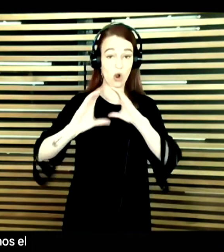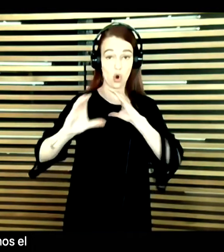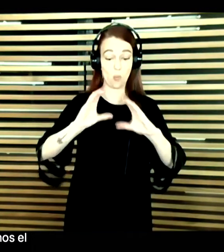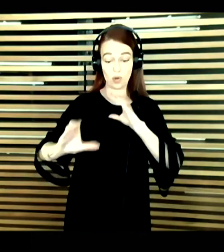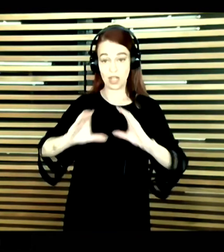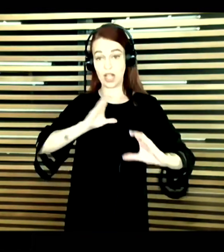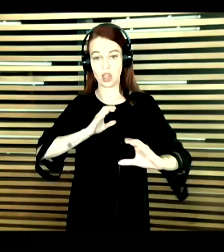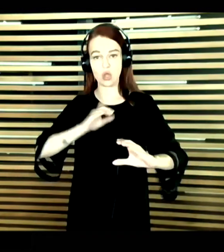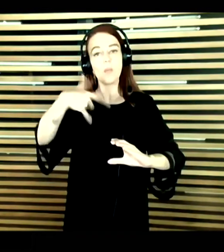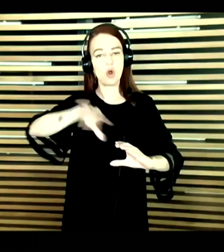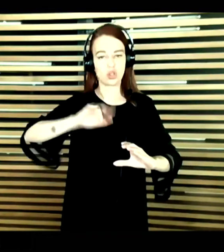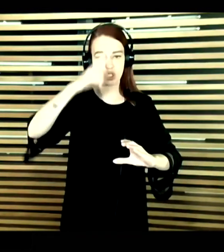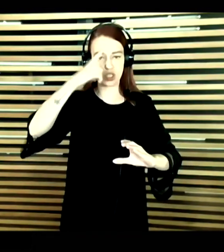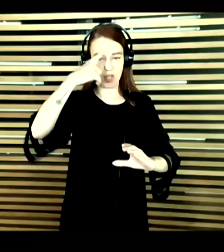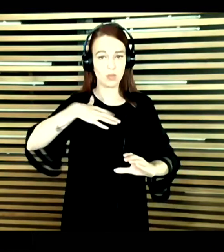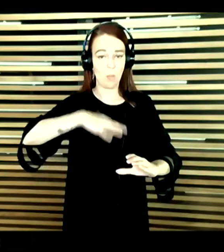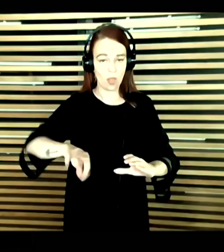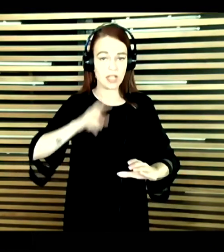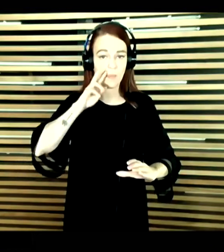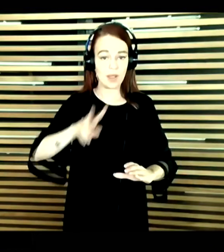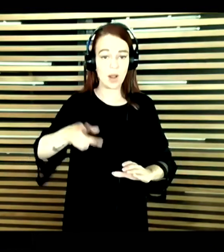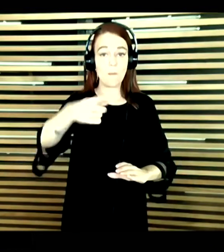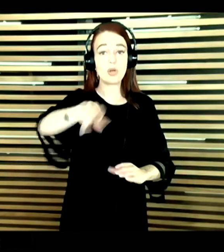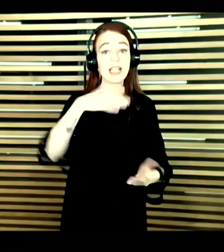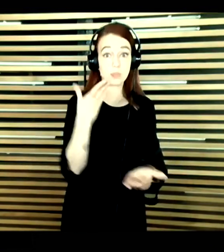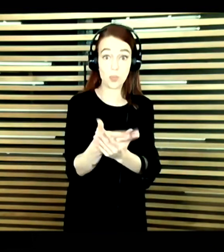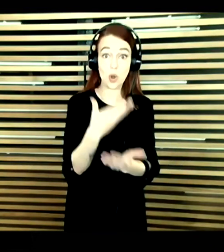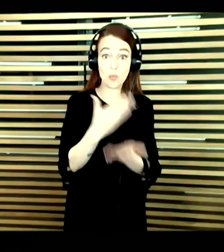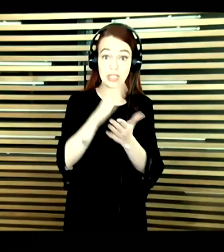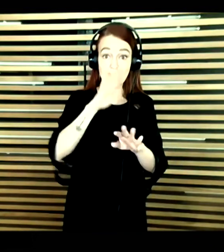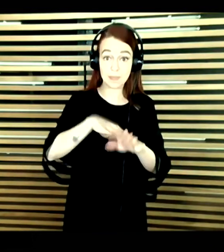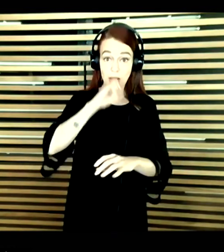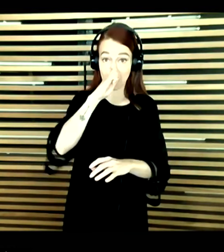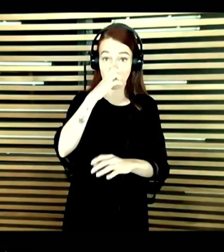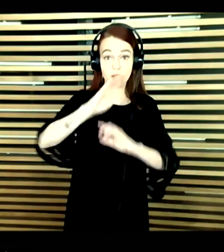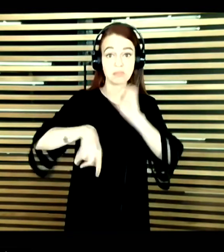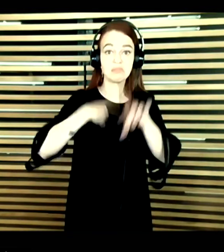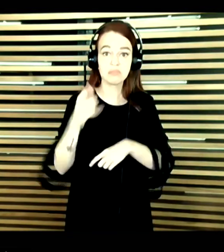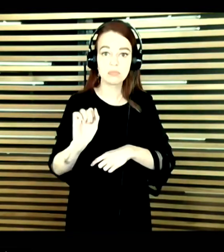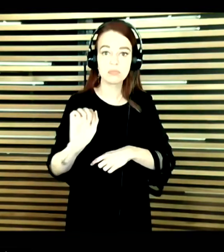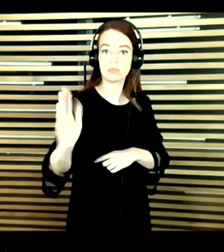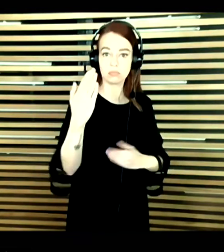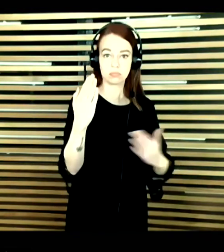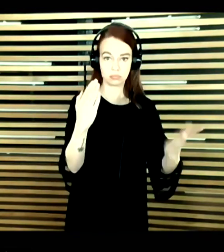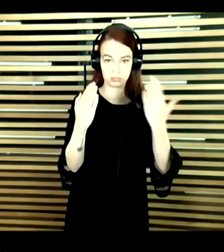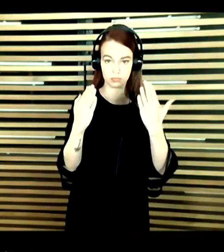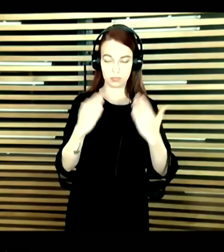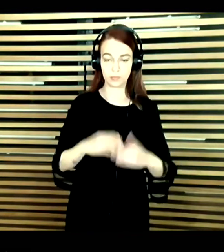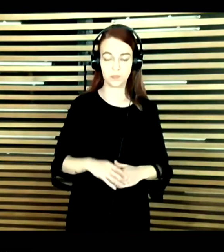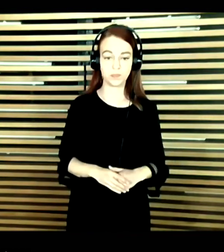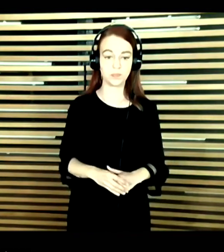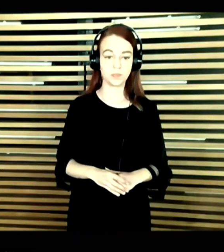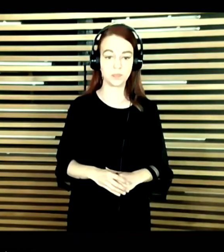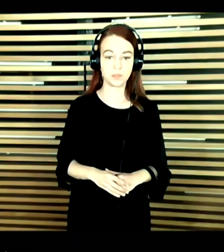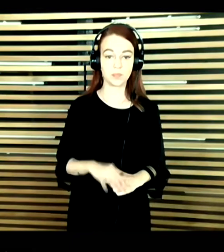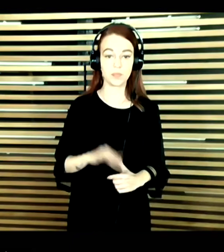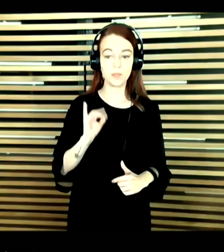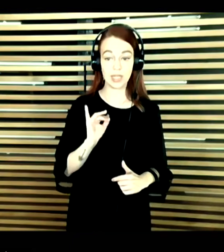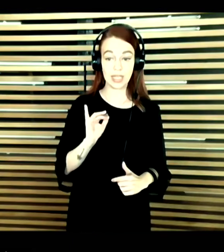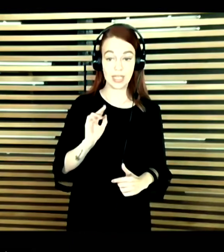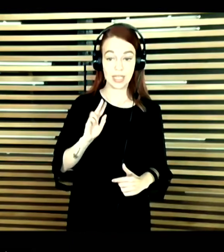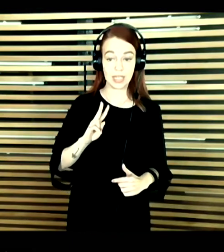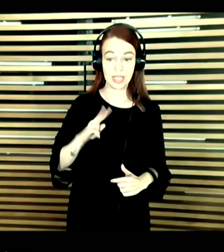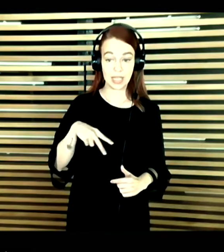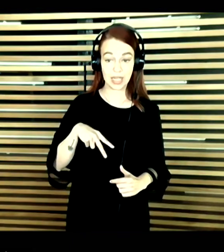tenemos a vuestra disposición vuestras propuestas para futuras ediciones. Para el INAEM, las